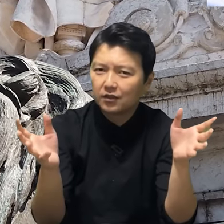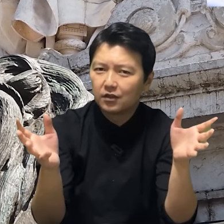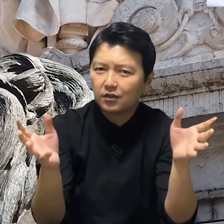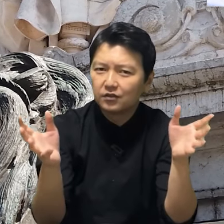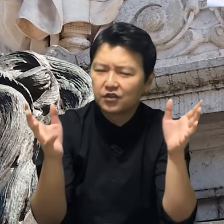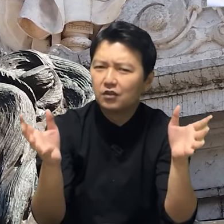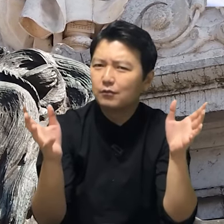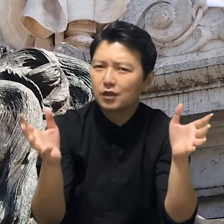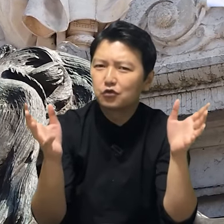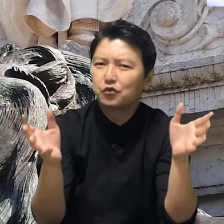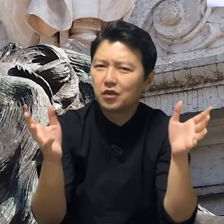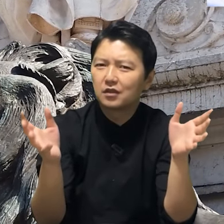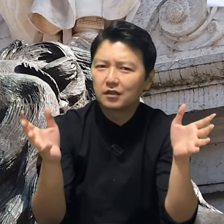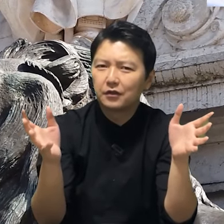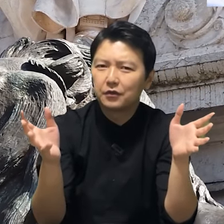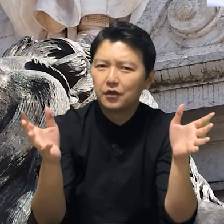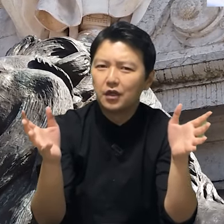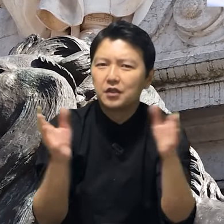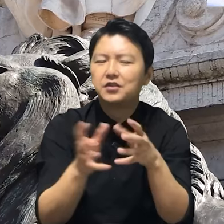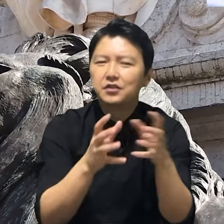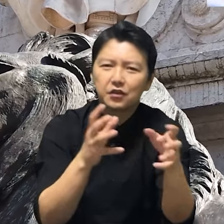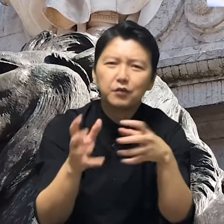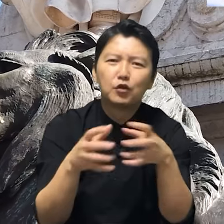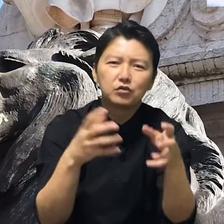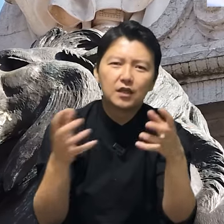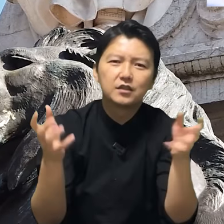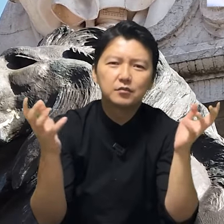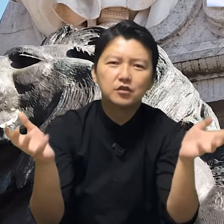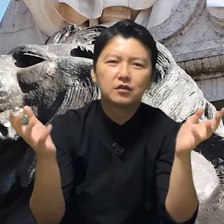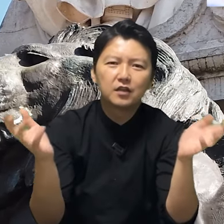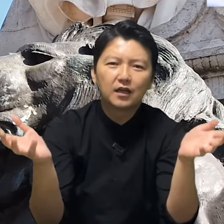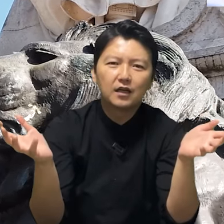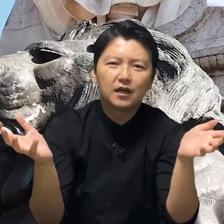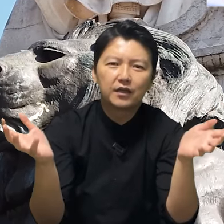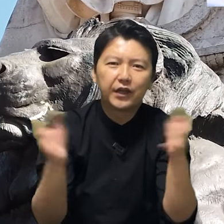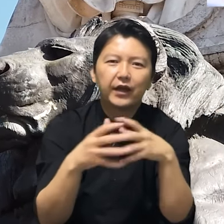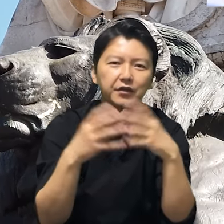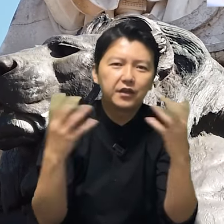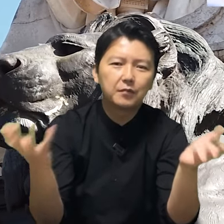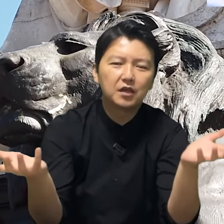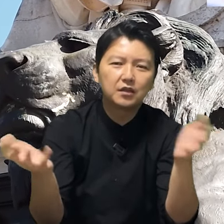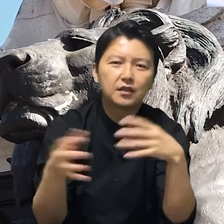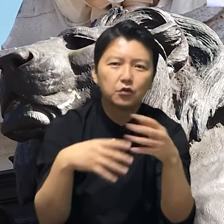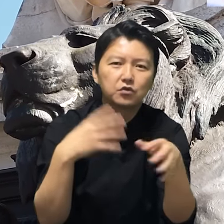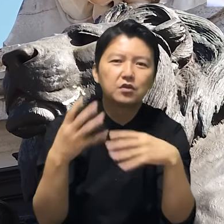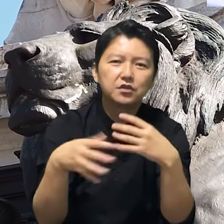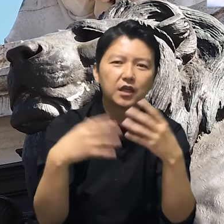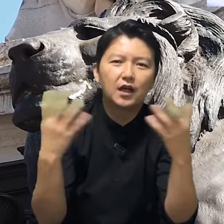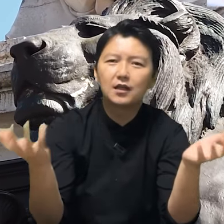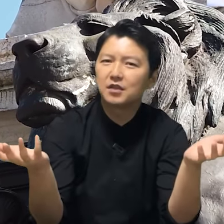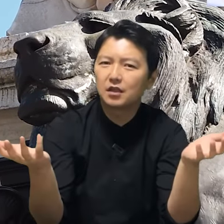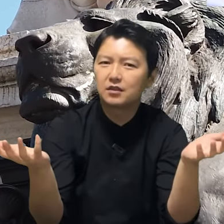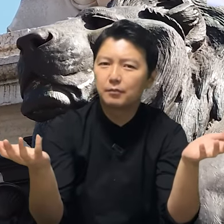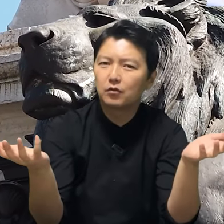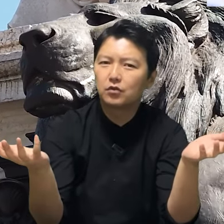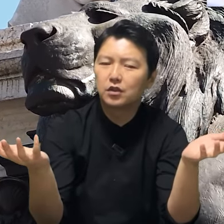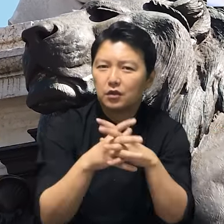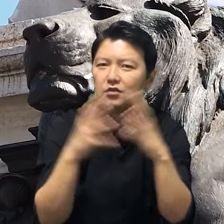건 정말 중요한 것 같아요. 그렇게 먹고 살기 힘들던 나라가 개혁개방이란 요 정책 하나만 살짝 바꾸니